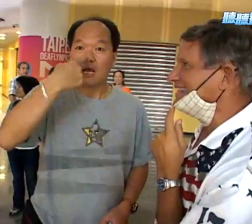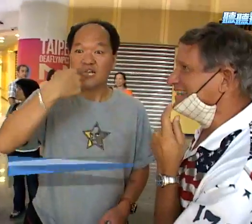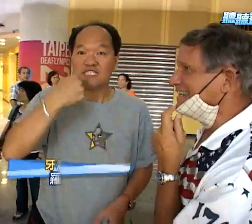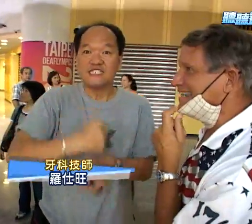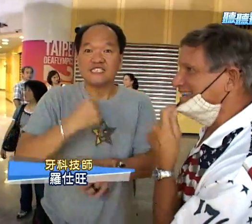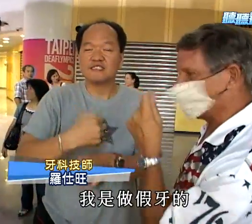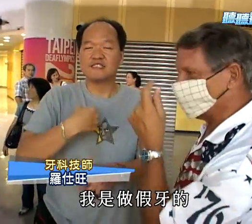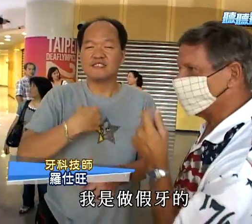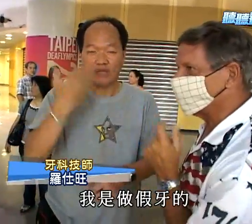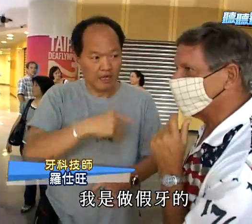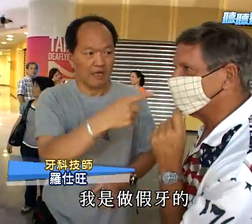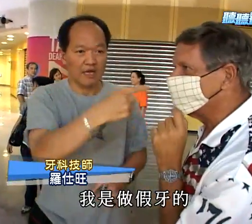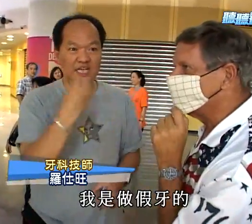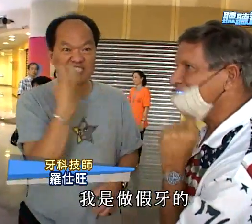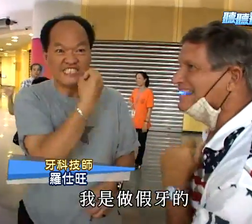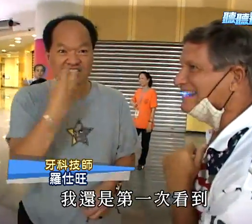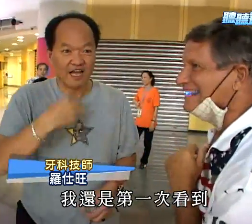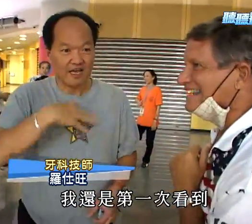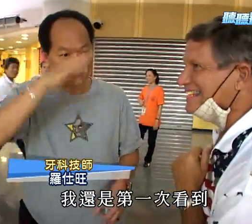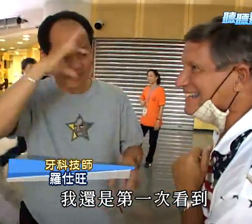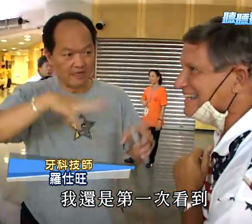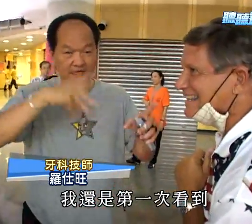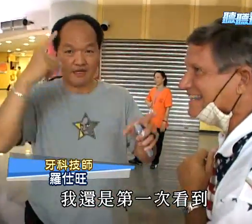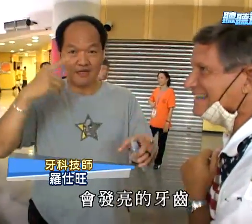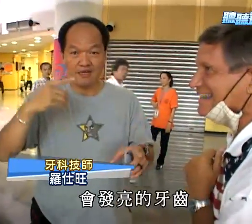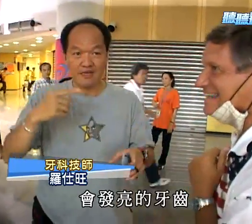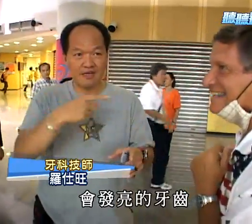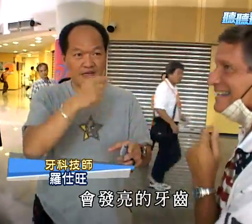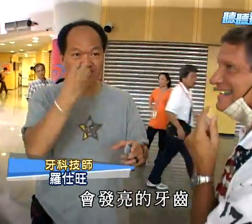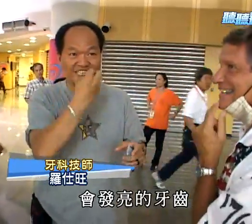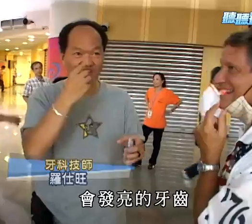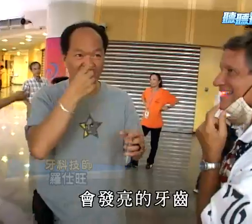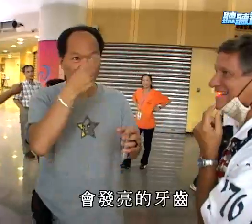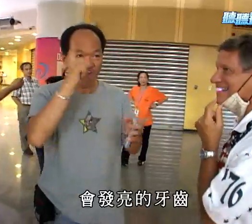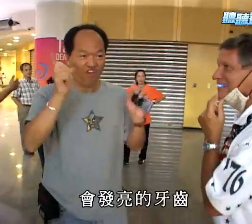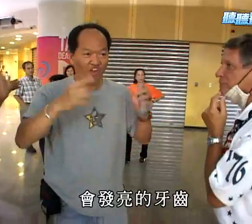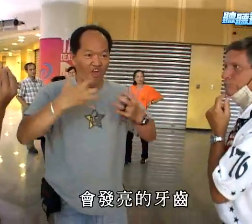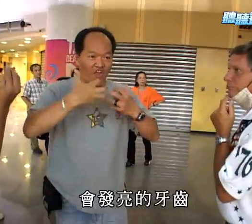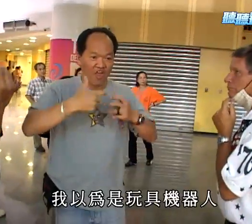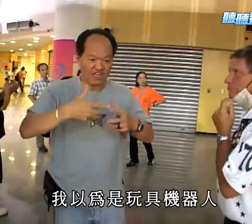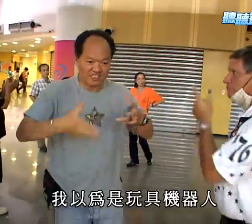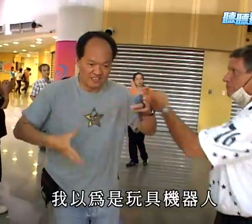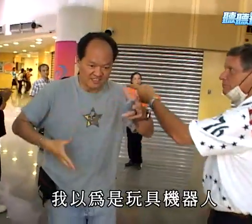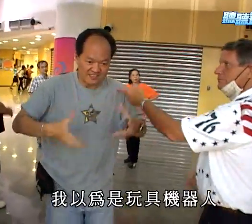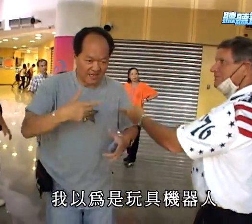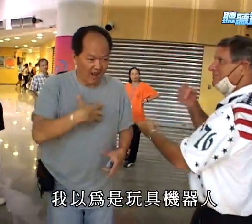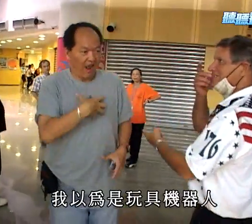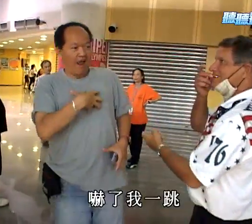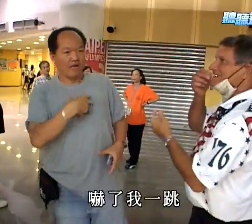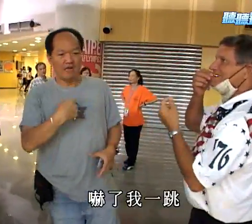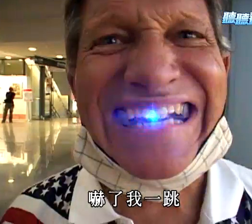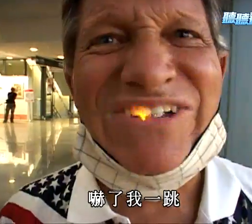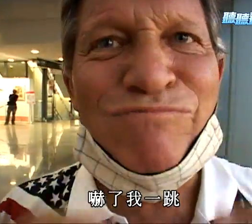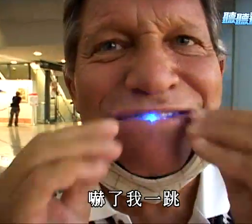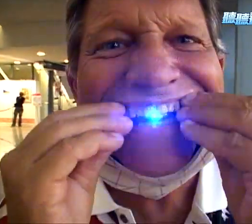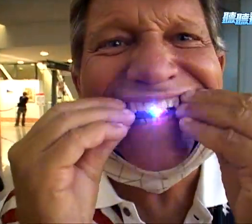我是做假牙的，我还是第一次看到会发亮的牙齿，我以为是玩具机器人，吓了我一跳。